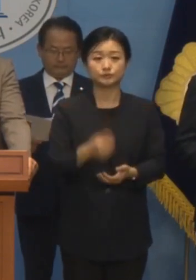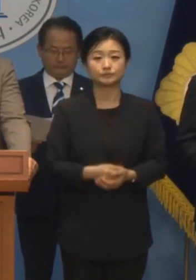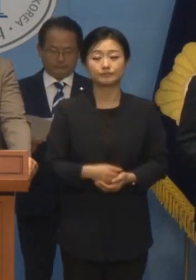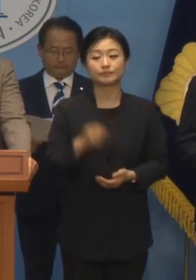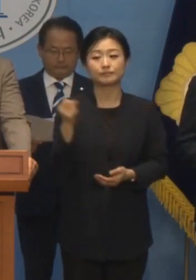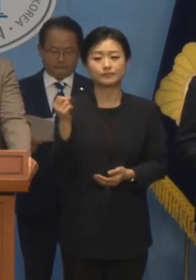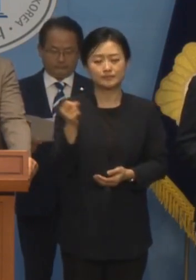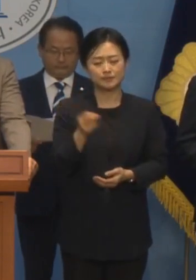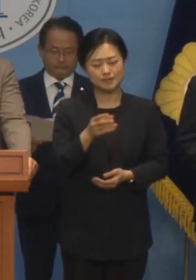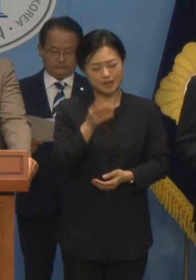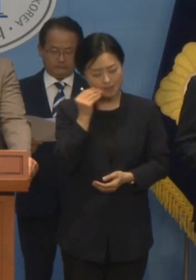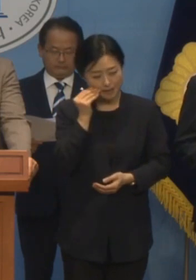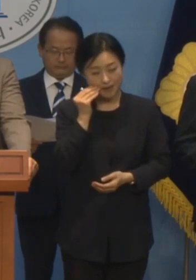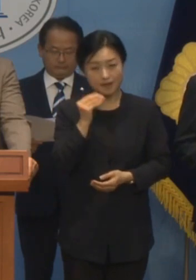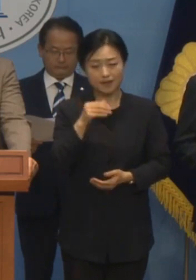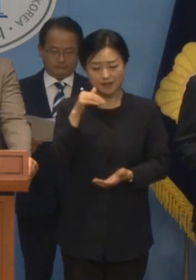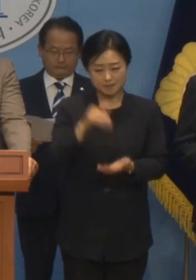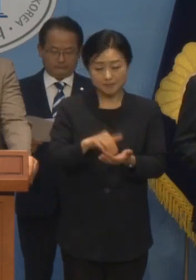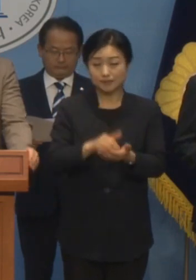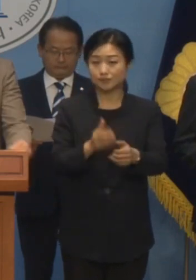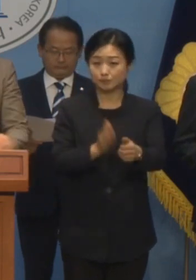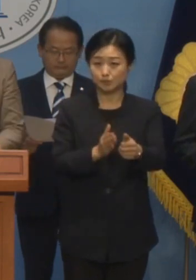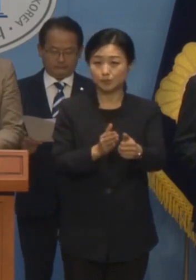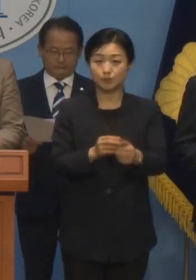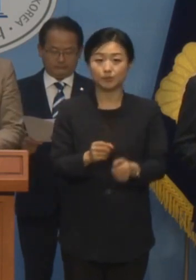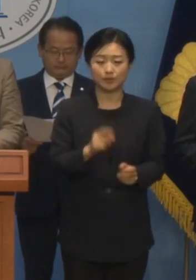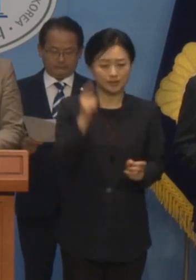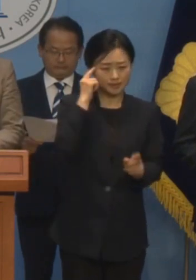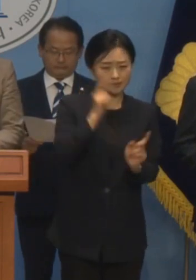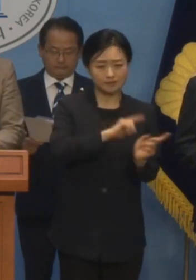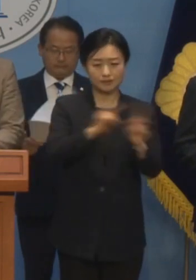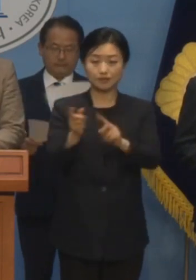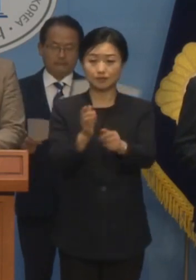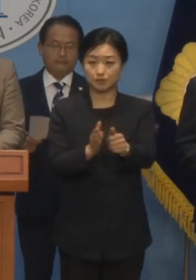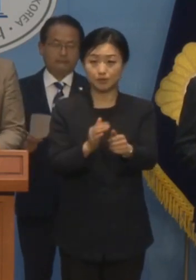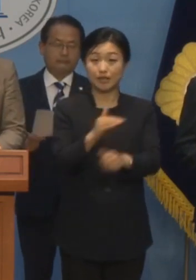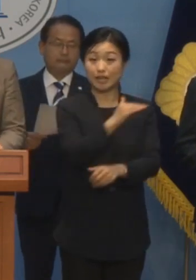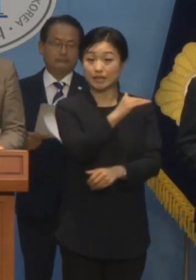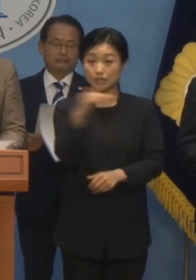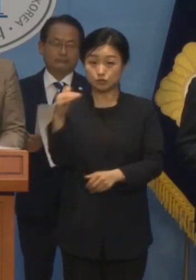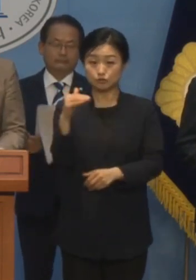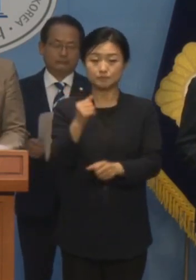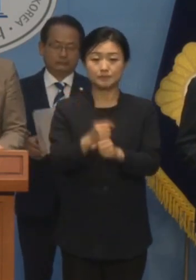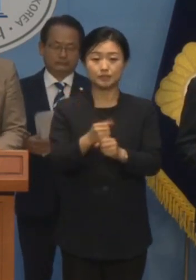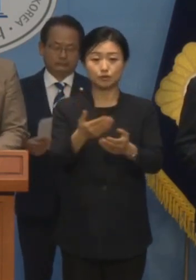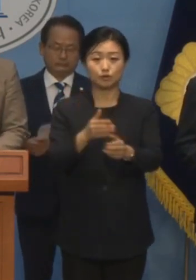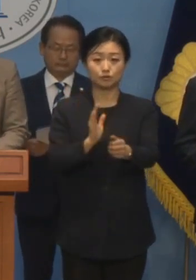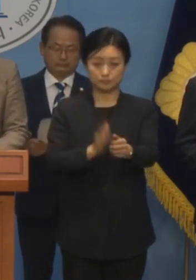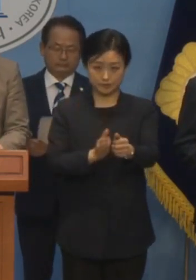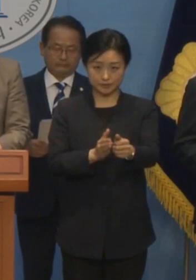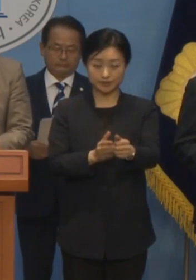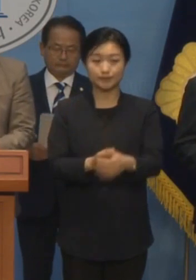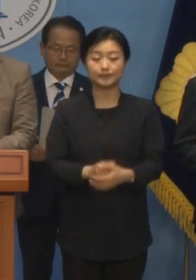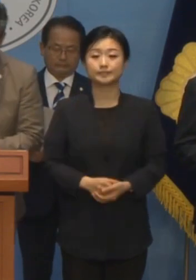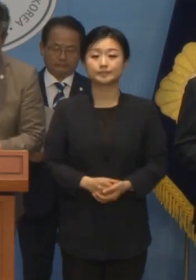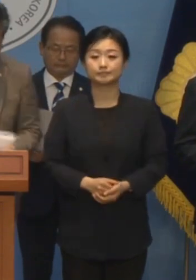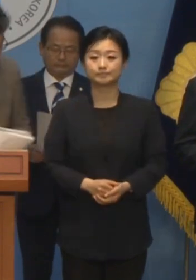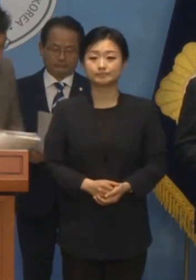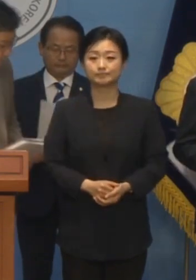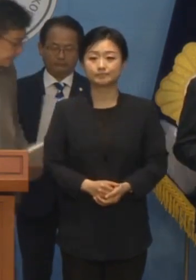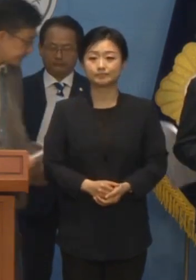제발 각성하십시오. 그리고 다음과 같은 원칙을 기준으로 신속하게 행동할 것을